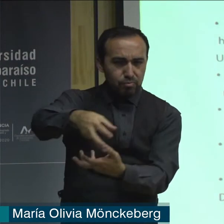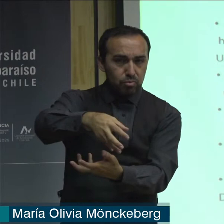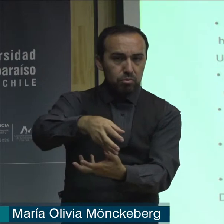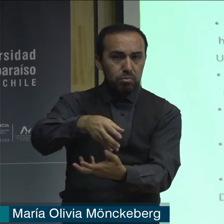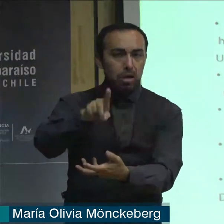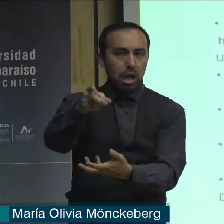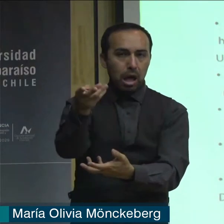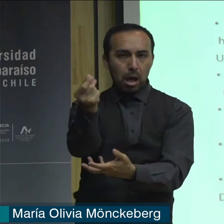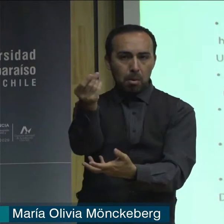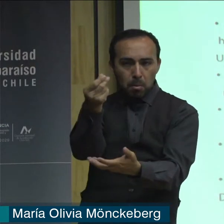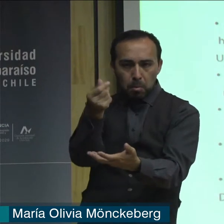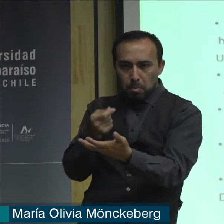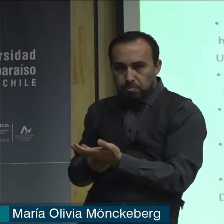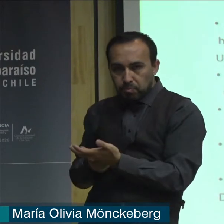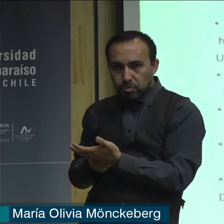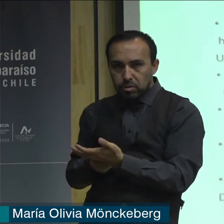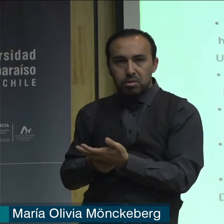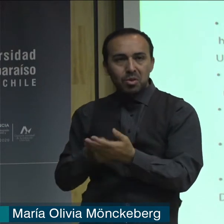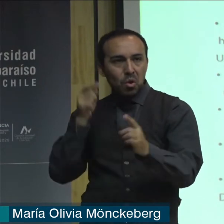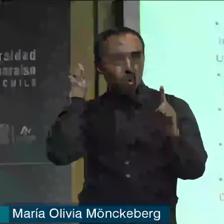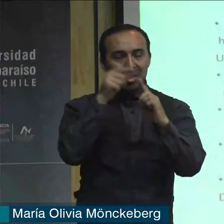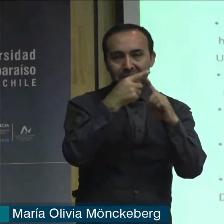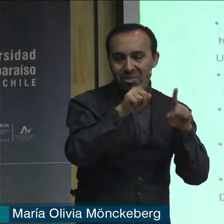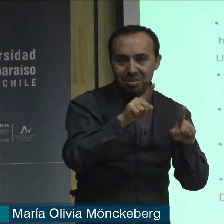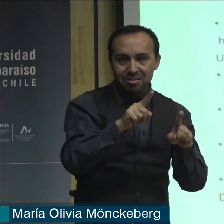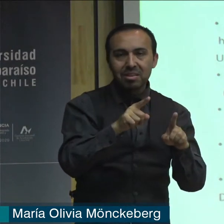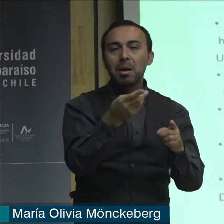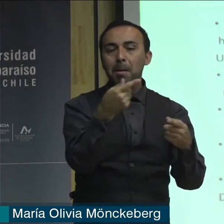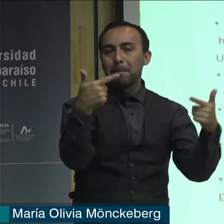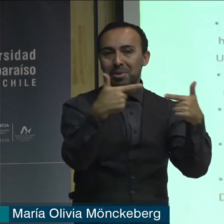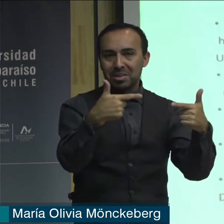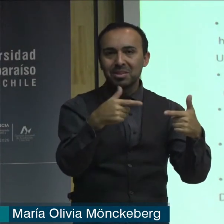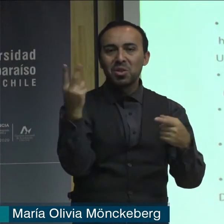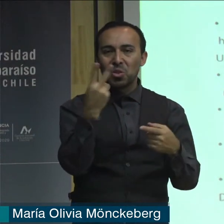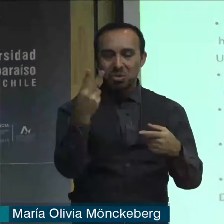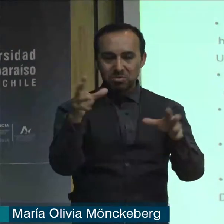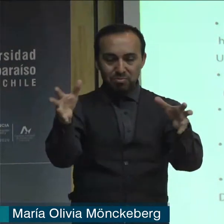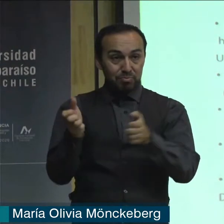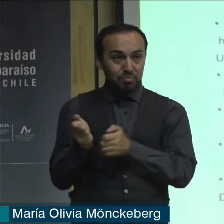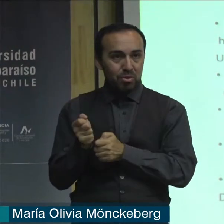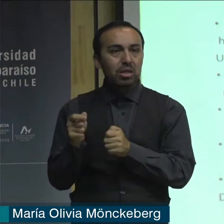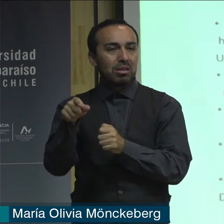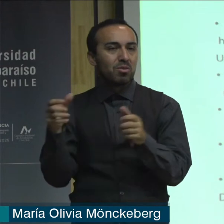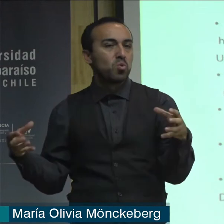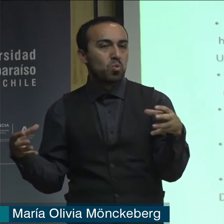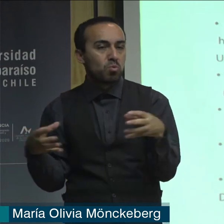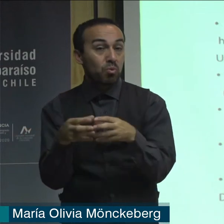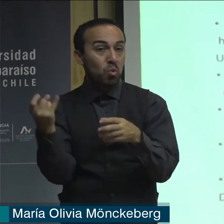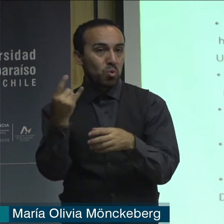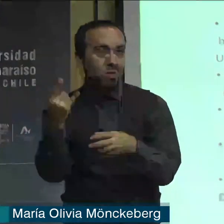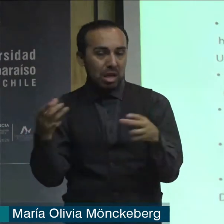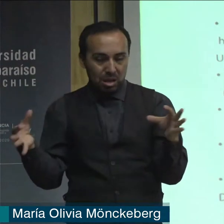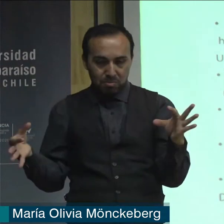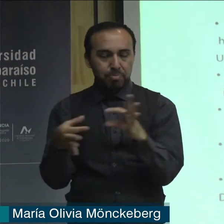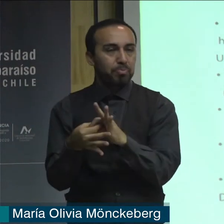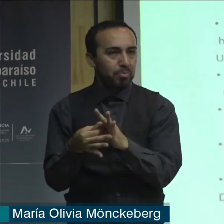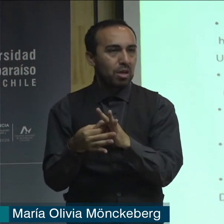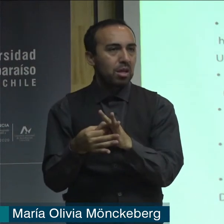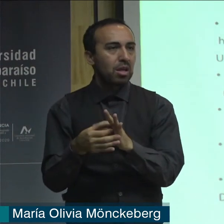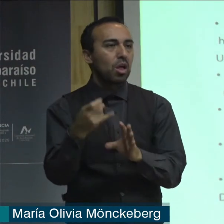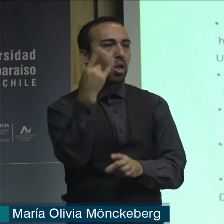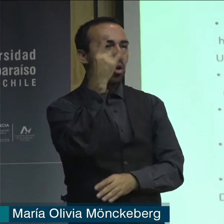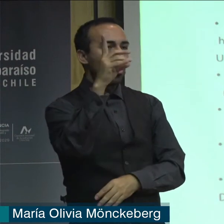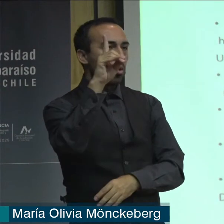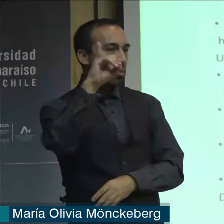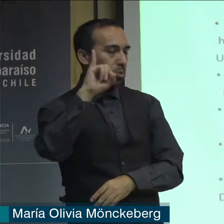lucro y el objetivo político muy vinculado a la udi O sea creo que es evidente y